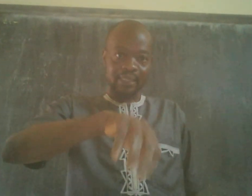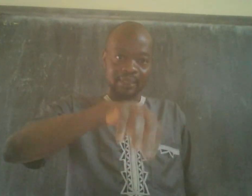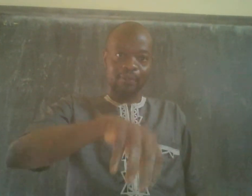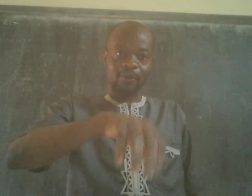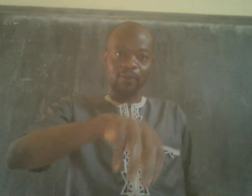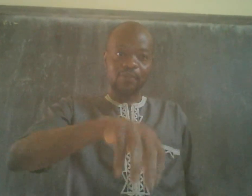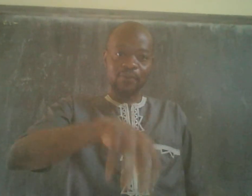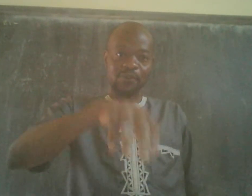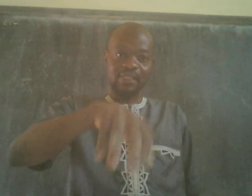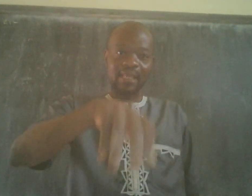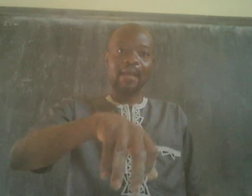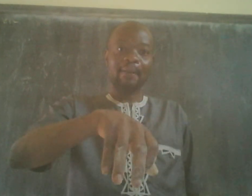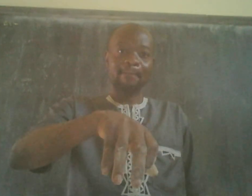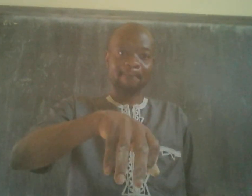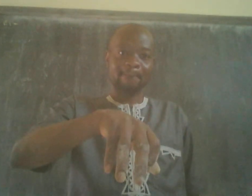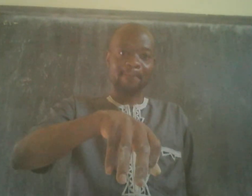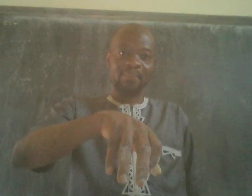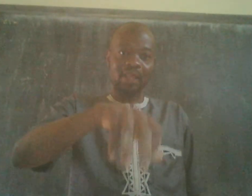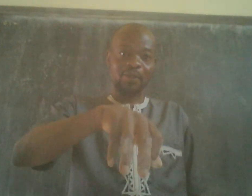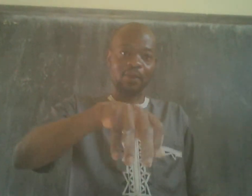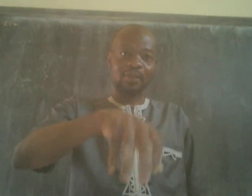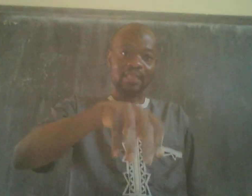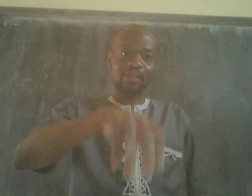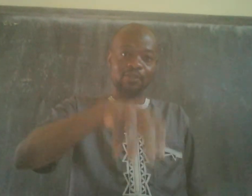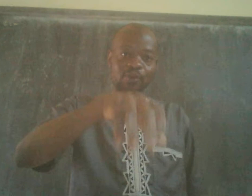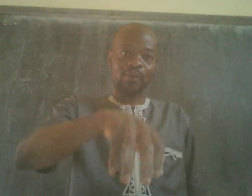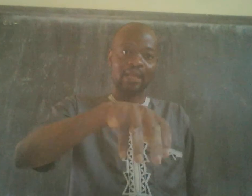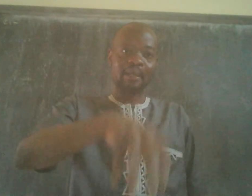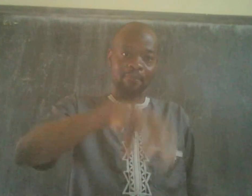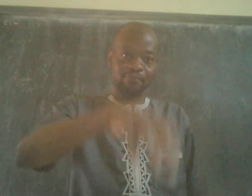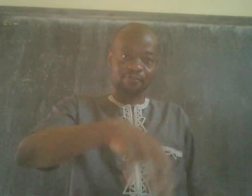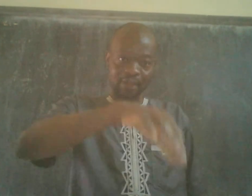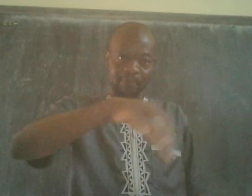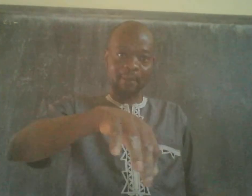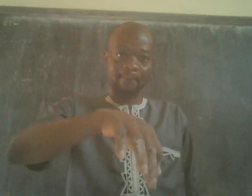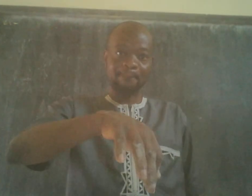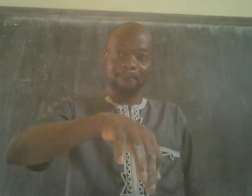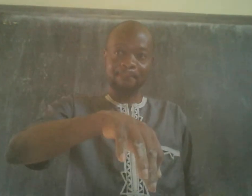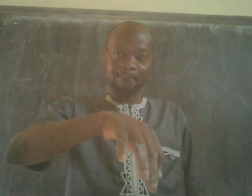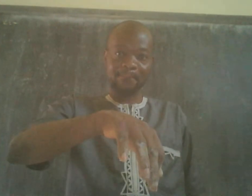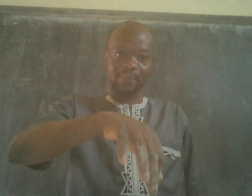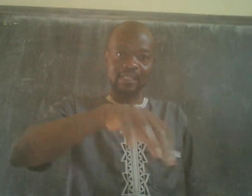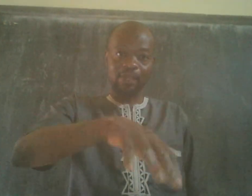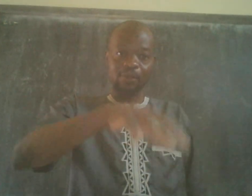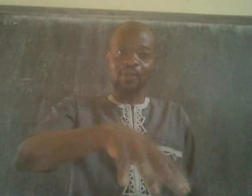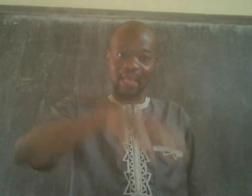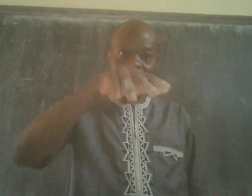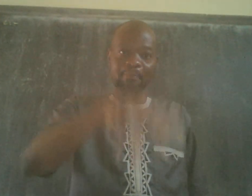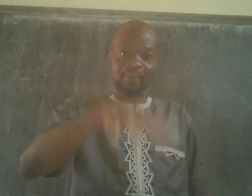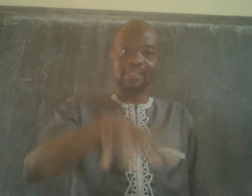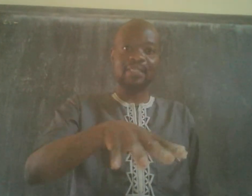Tant que le col de l'utérus est là, tant que ce col-là ferme, tant que le col-là est présent,